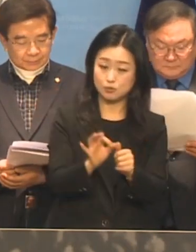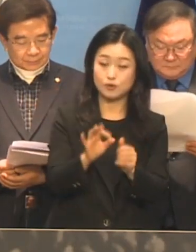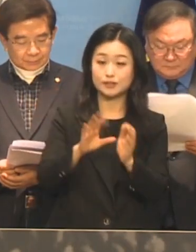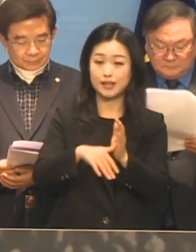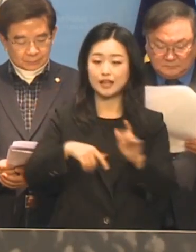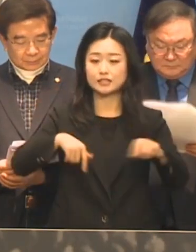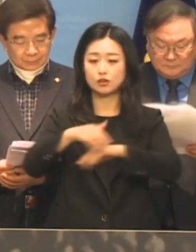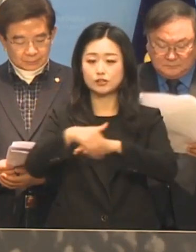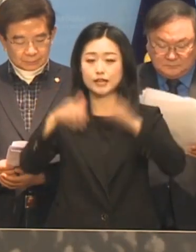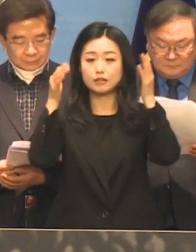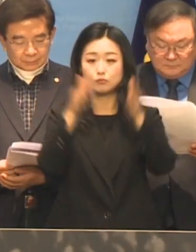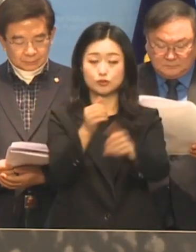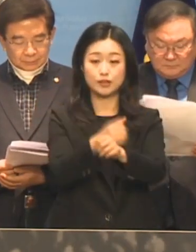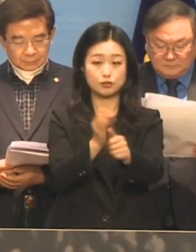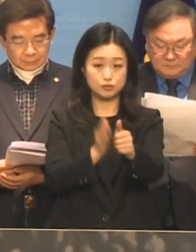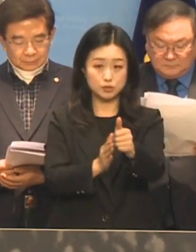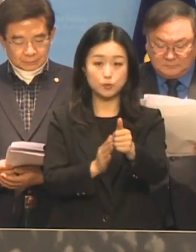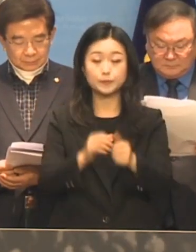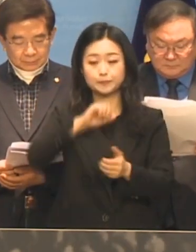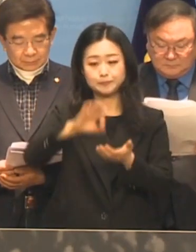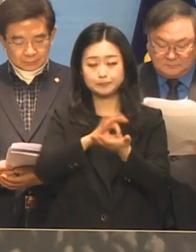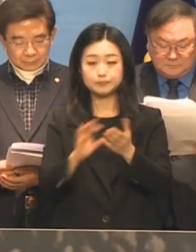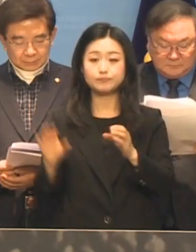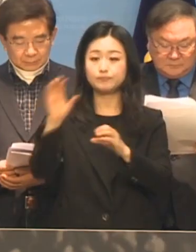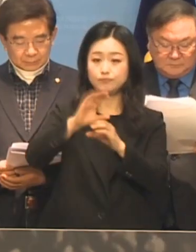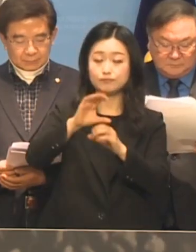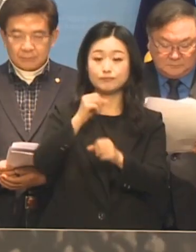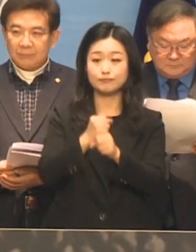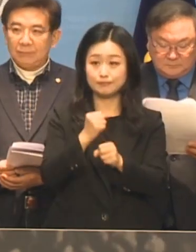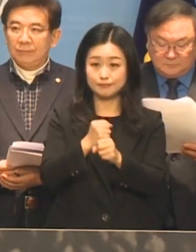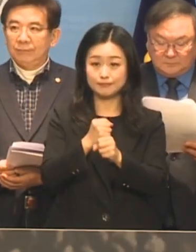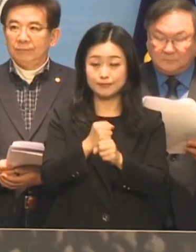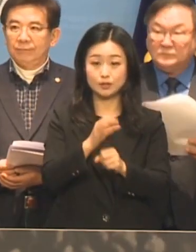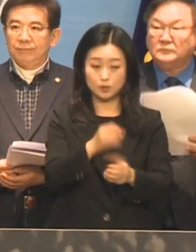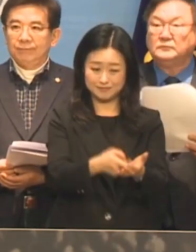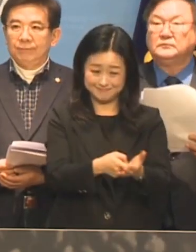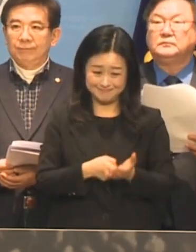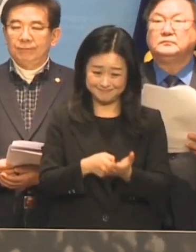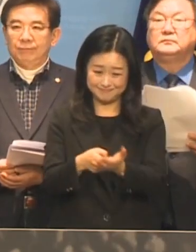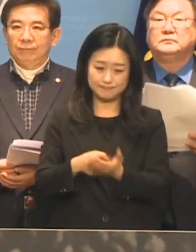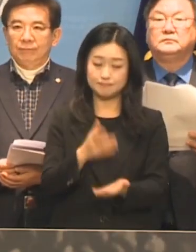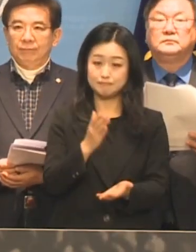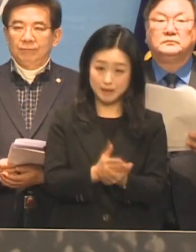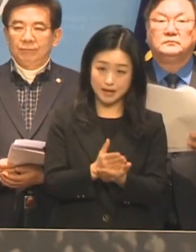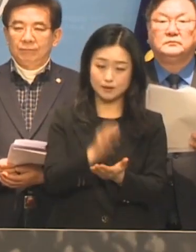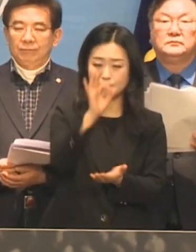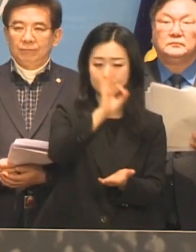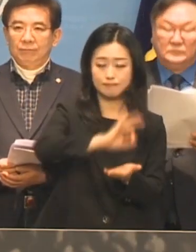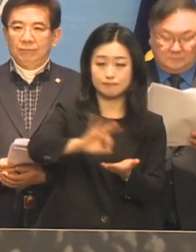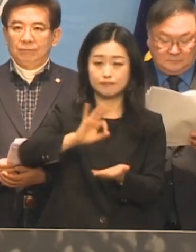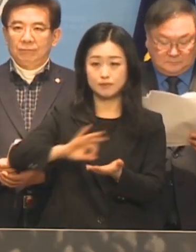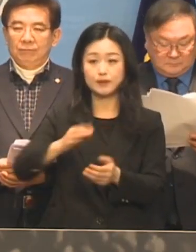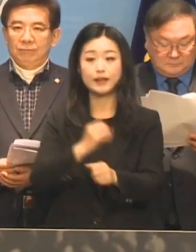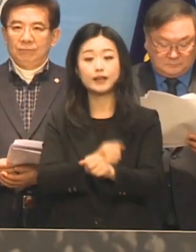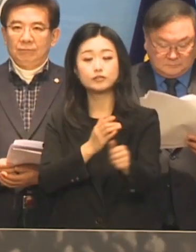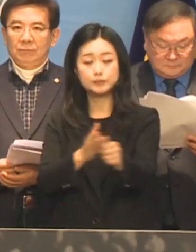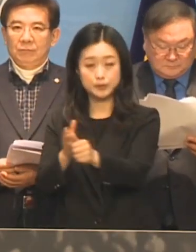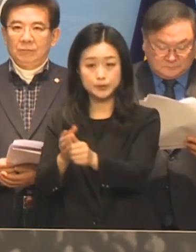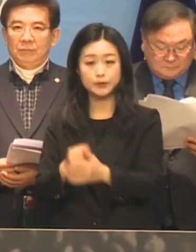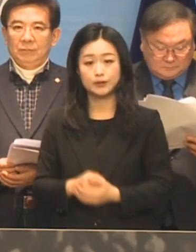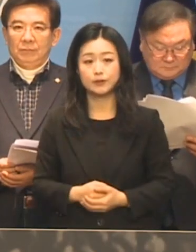정책의 우선순위를 두고 재정정책 기조 역시 긴축해서 적극적 재정으로 전환해야